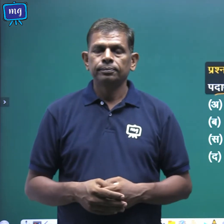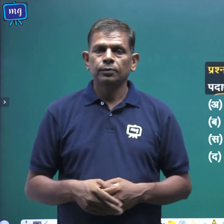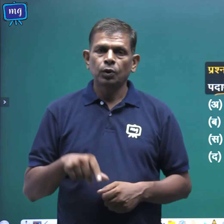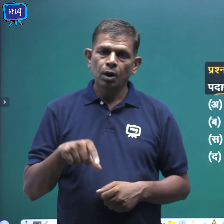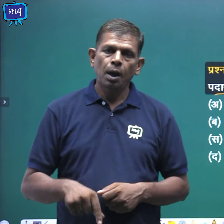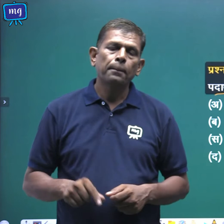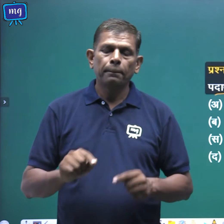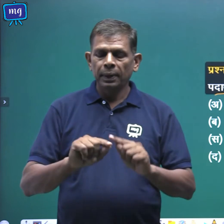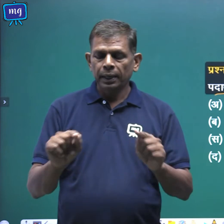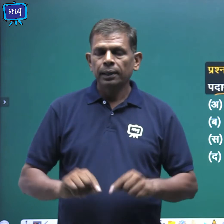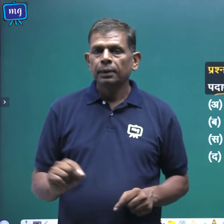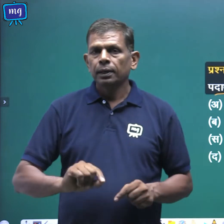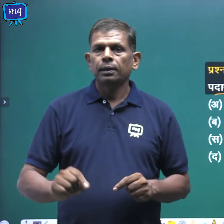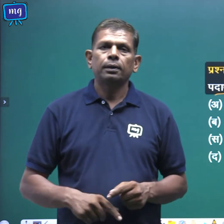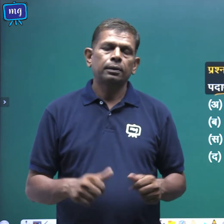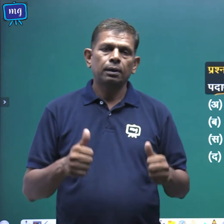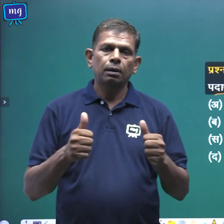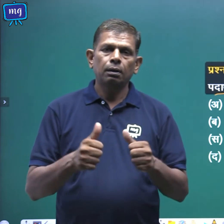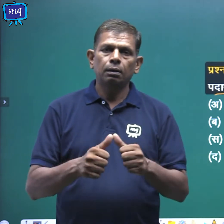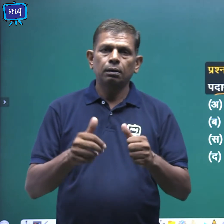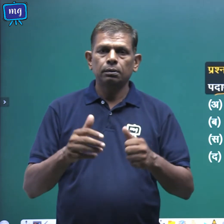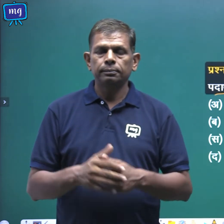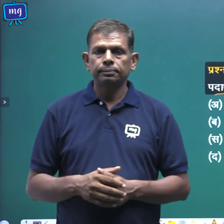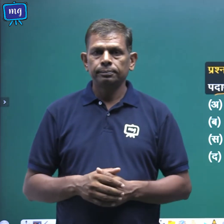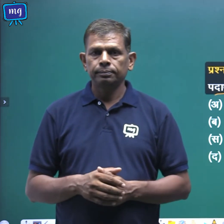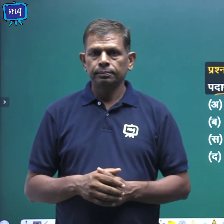तो हम ब्रैकेट में लिखेंगे अ।